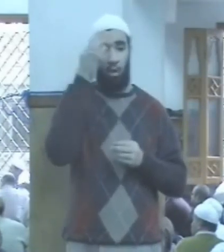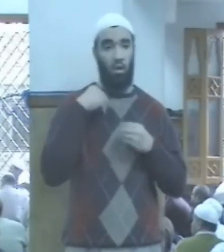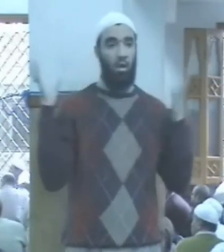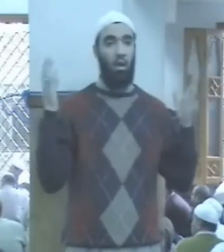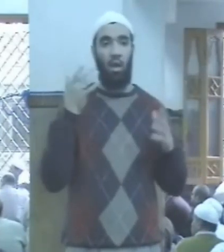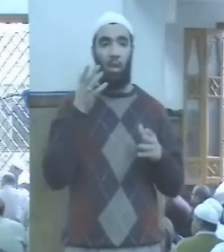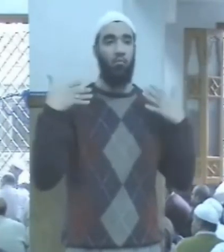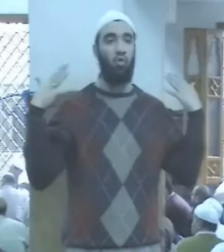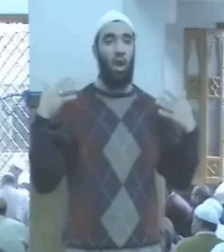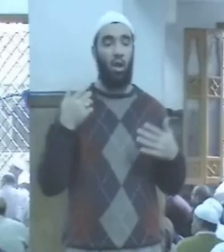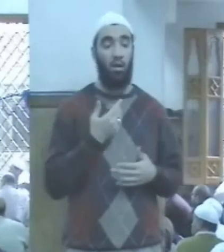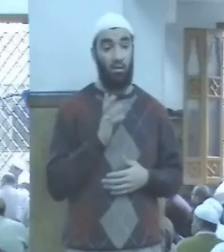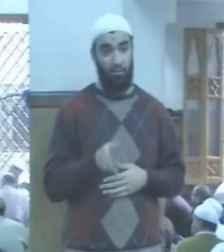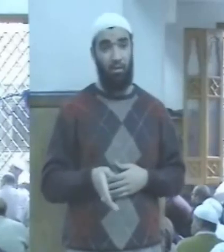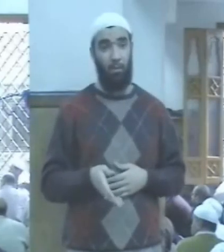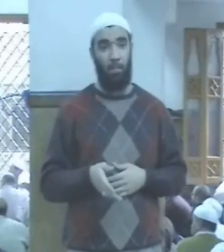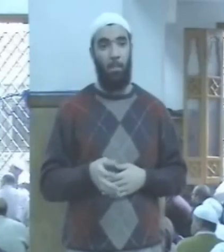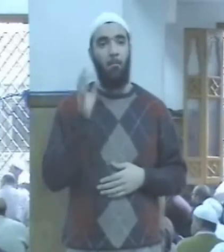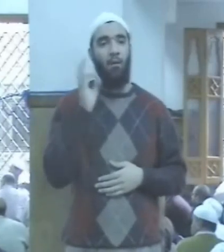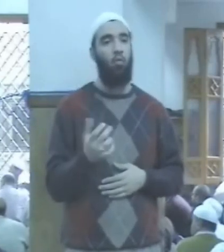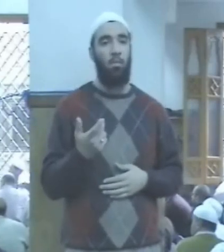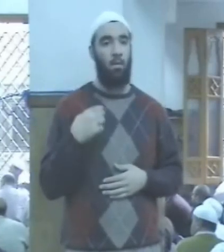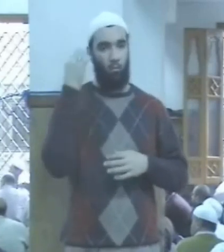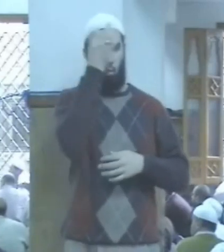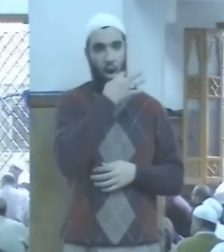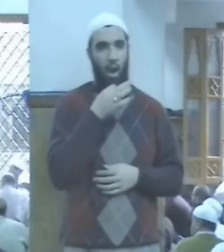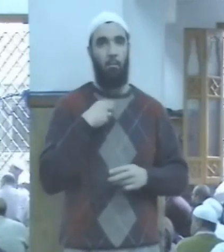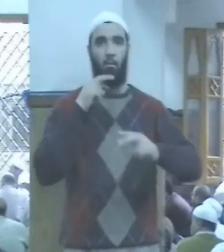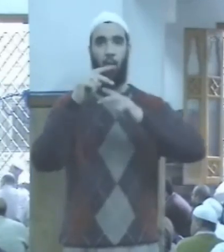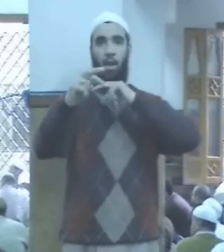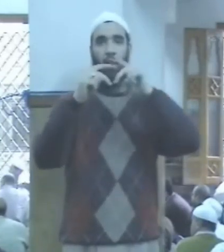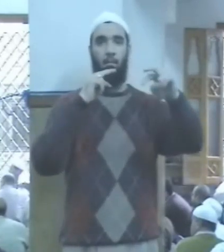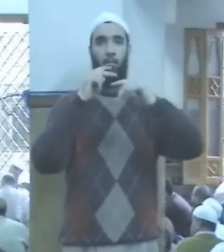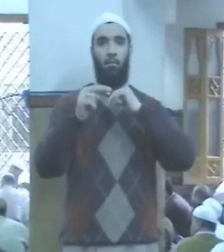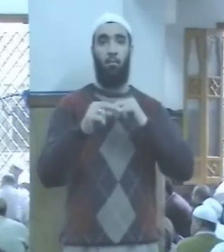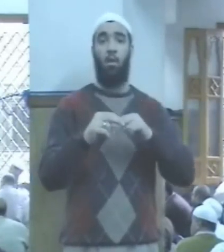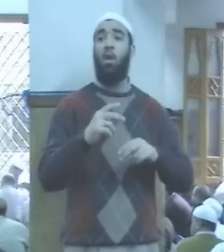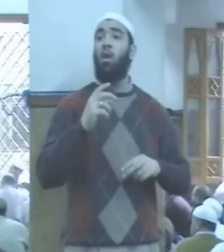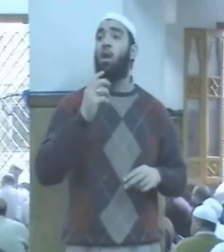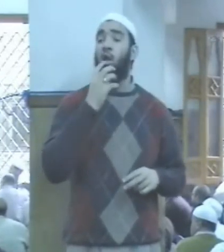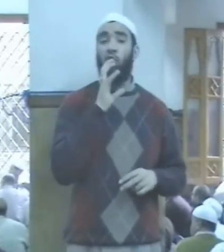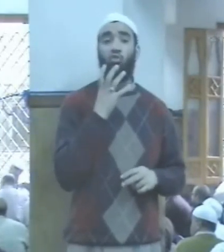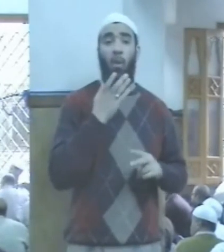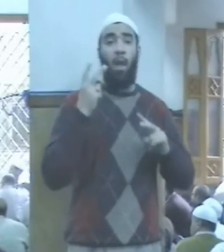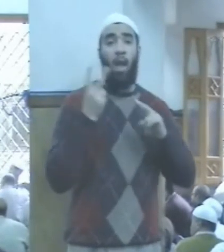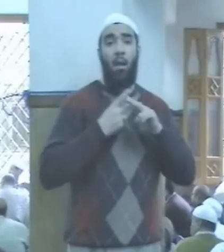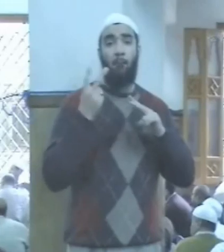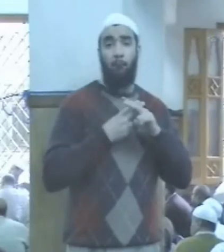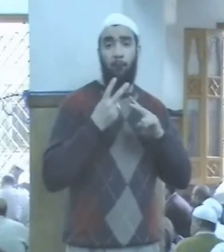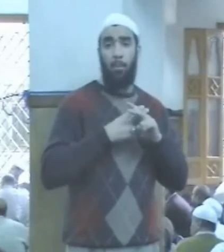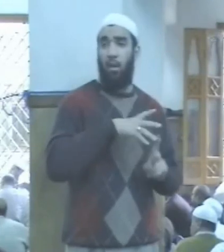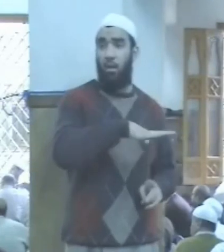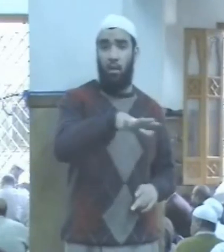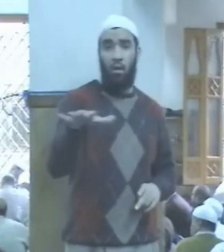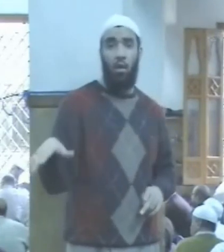ويرى الشباب ويرى الفتيات هذا الشيخ الكبير